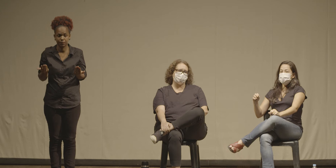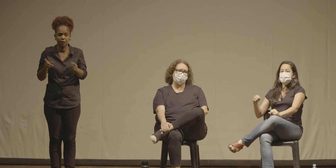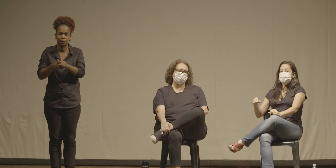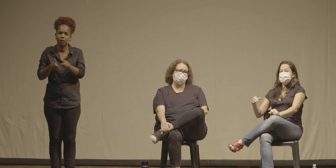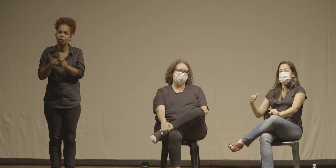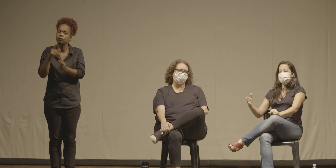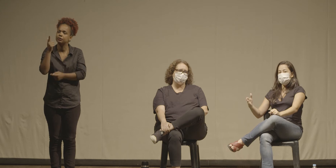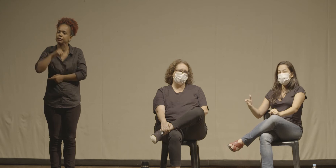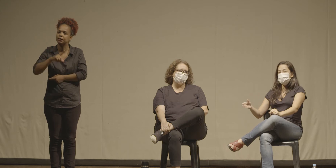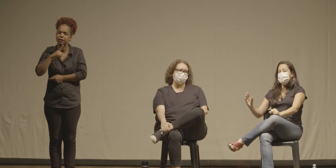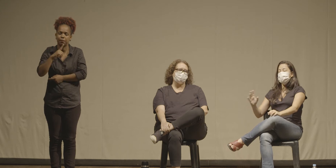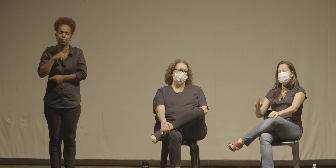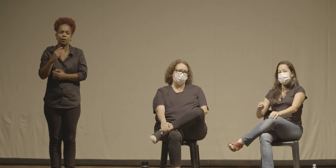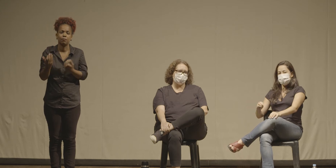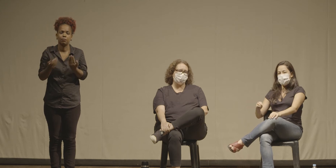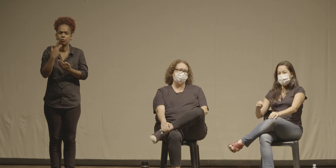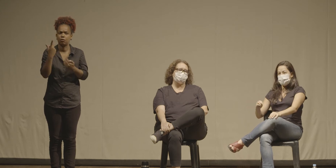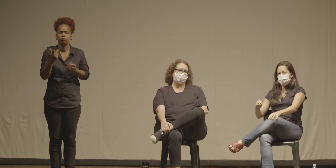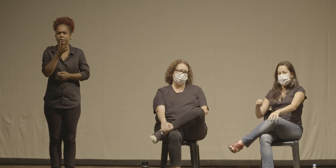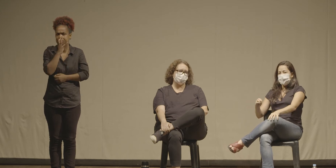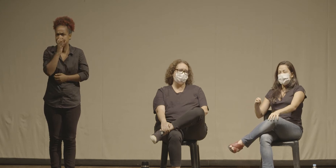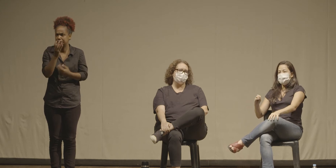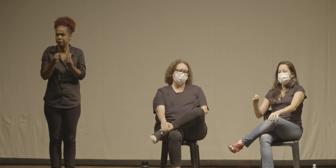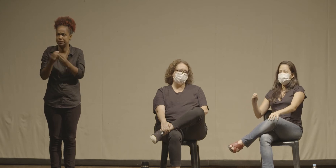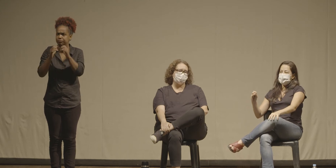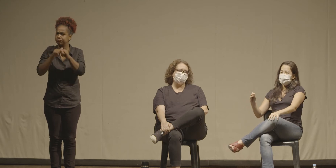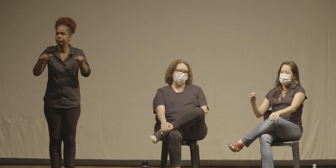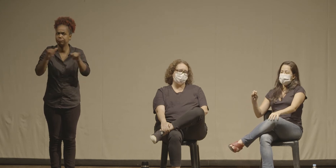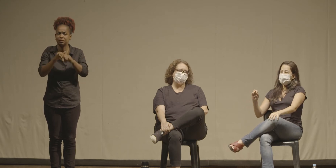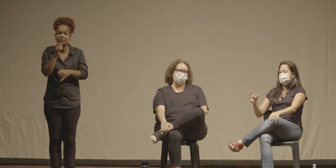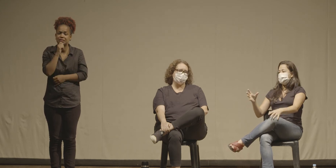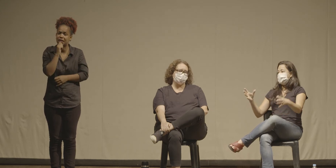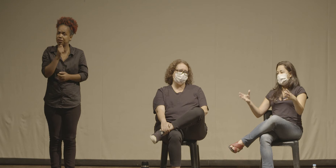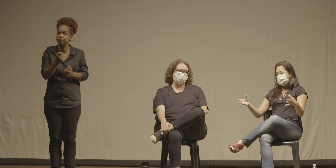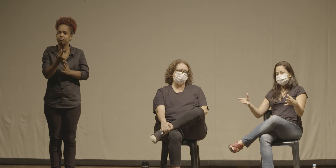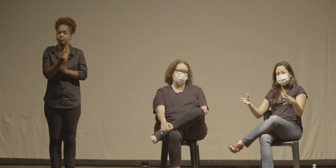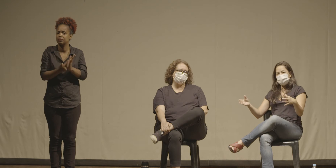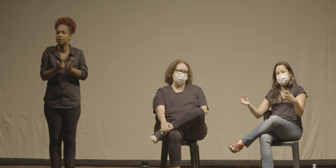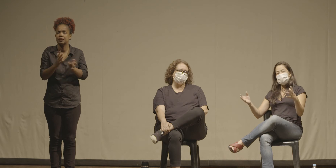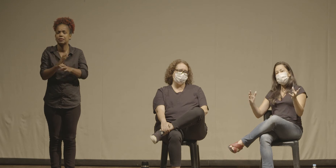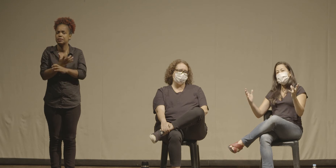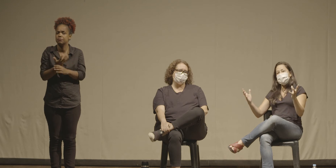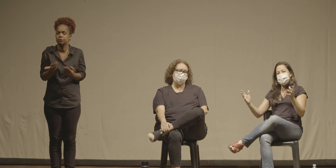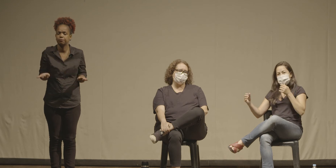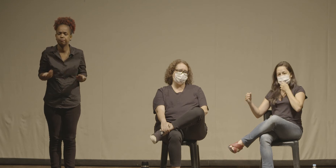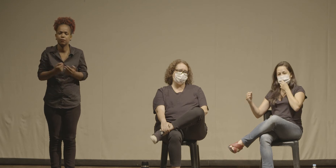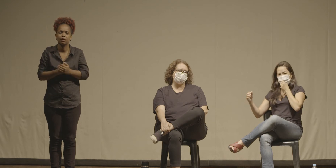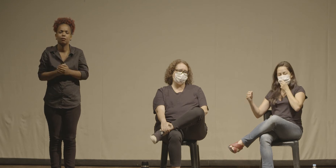e conseguir trazer público sem dinheiro para divulgação. Então, nós pensamos, vamos fazer